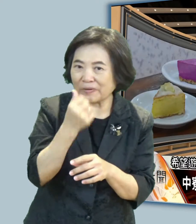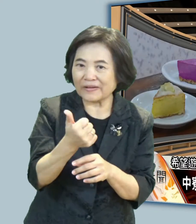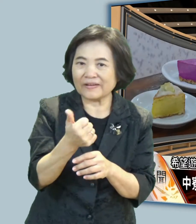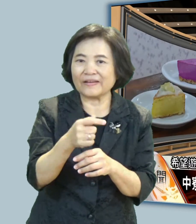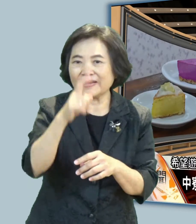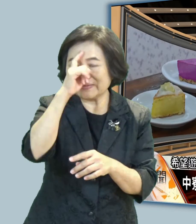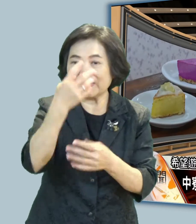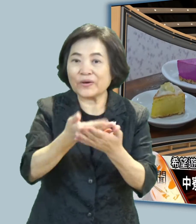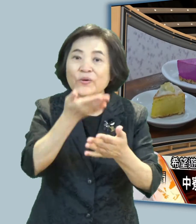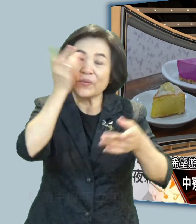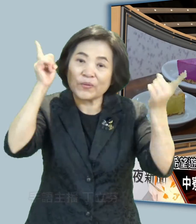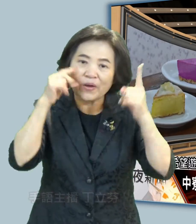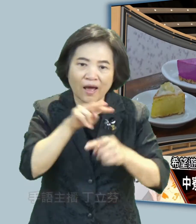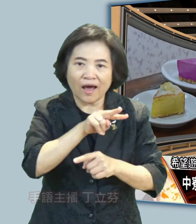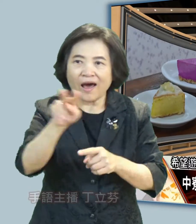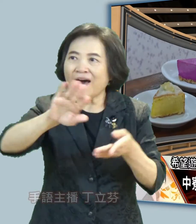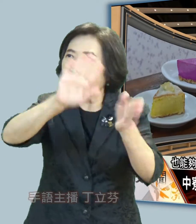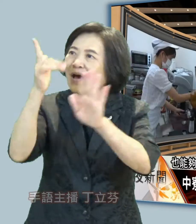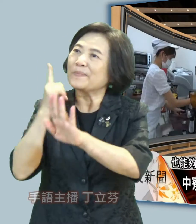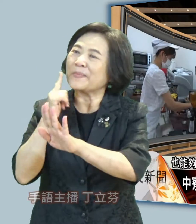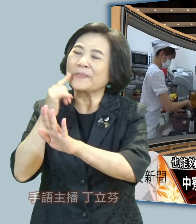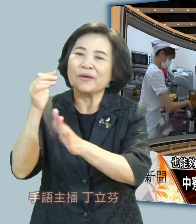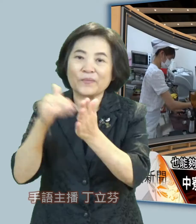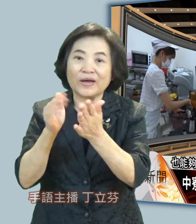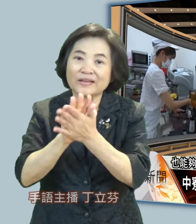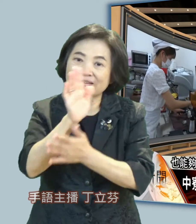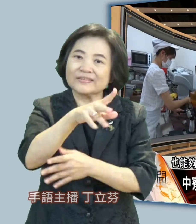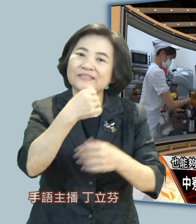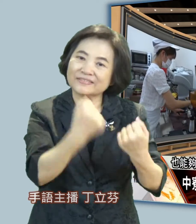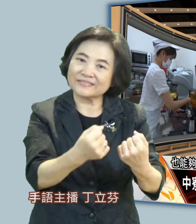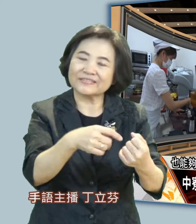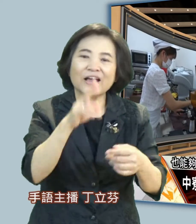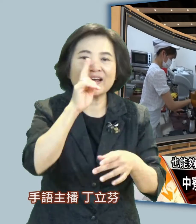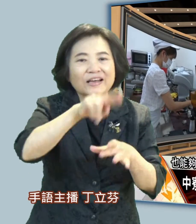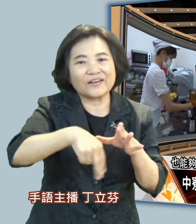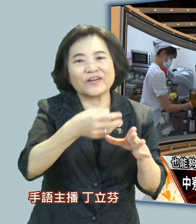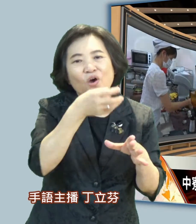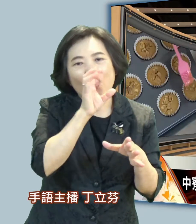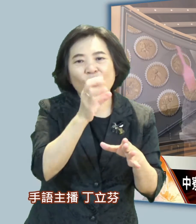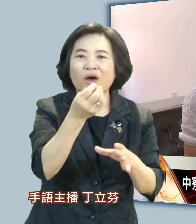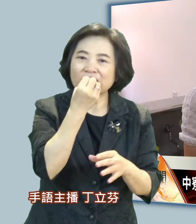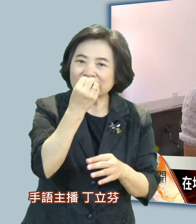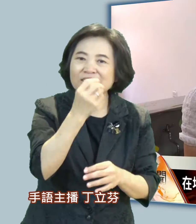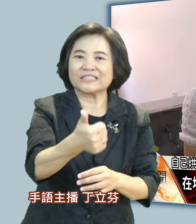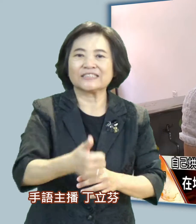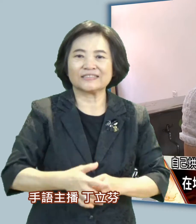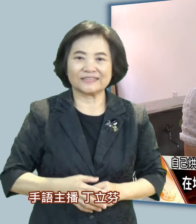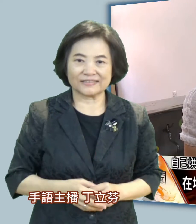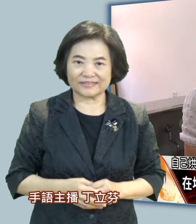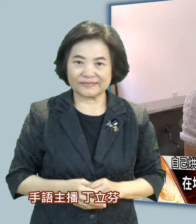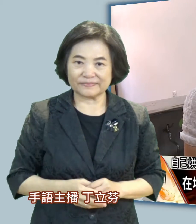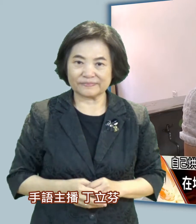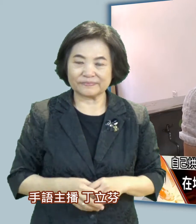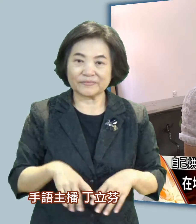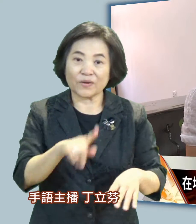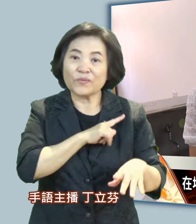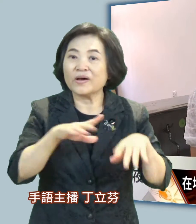的看到将将风景之外也稍微到最才提的后面水